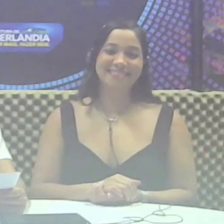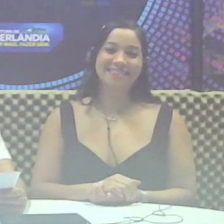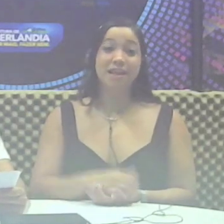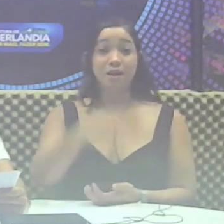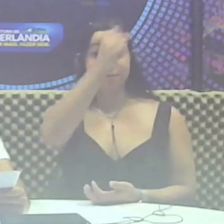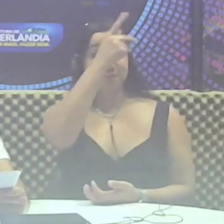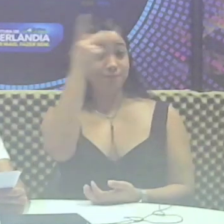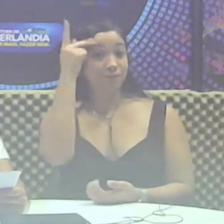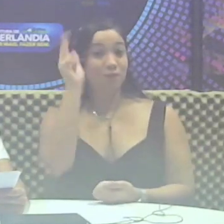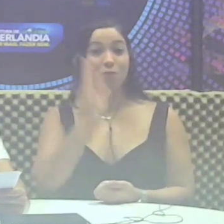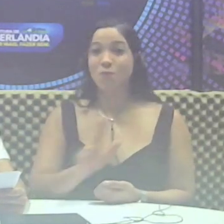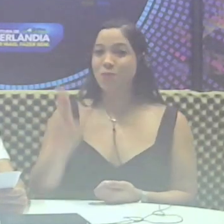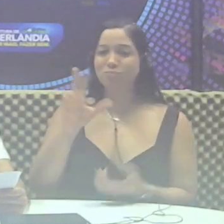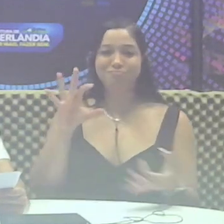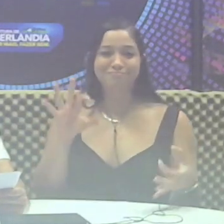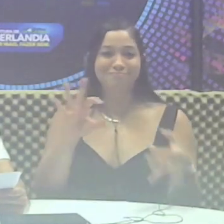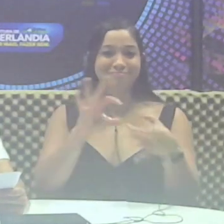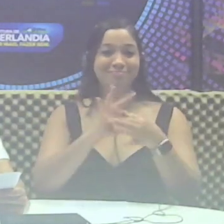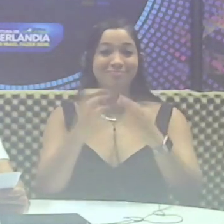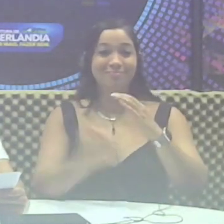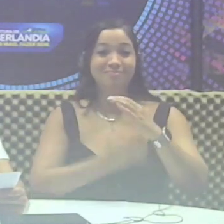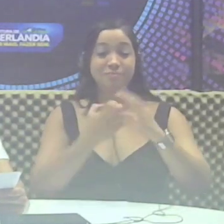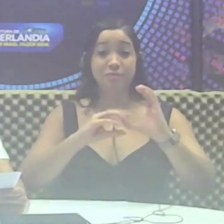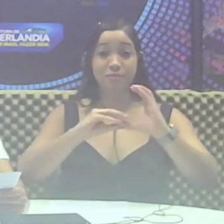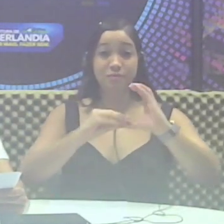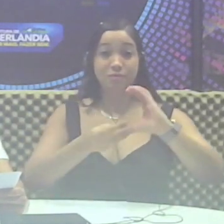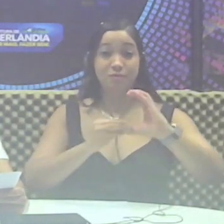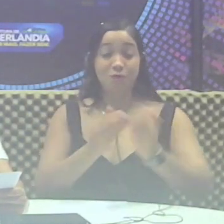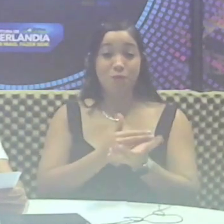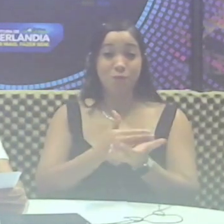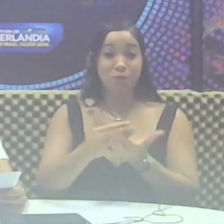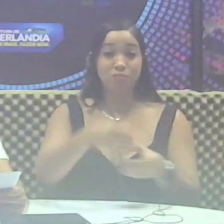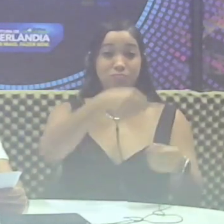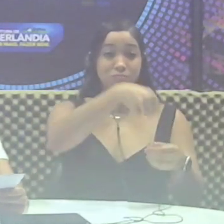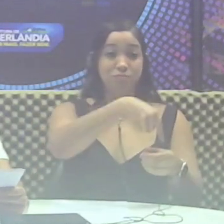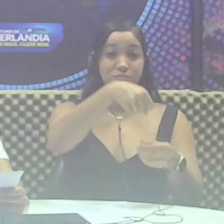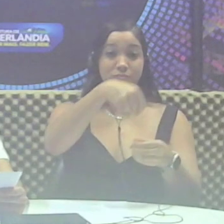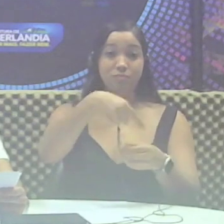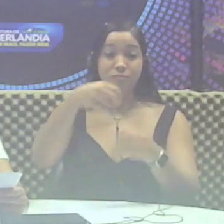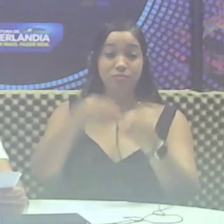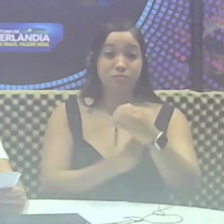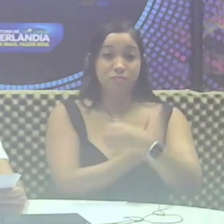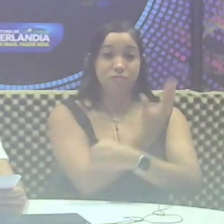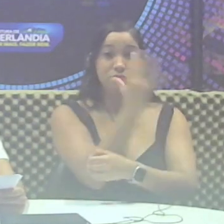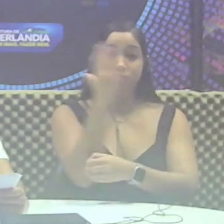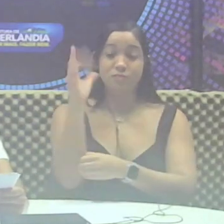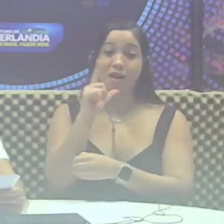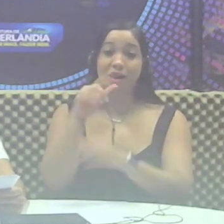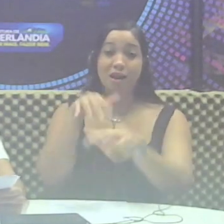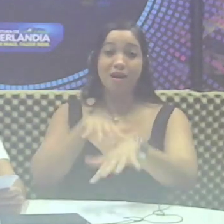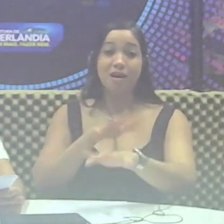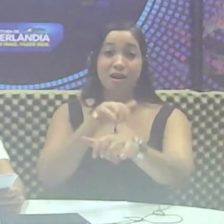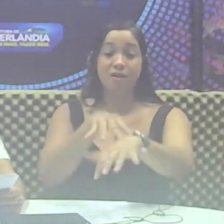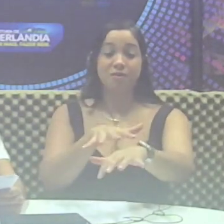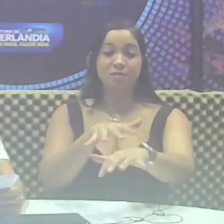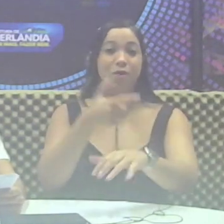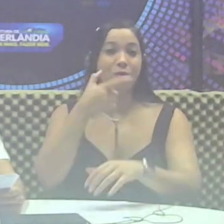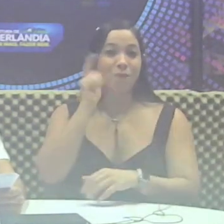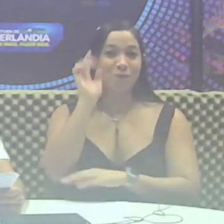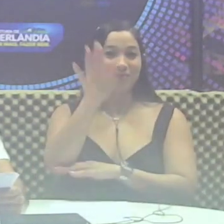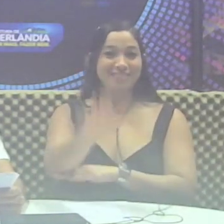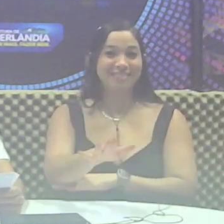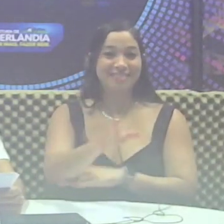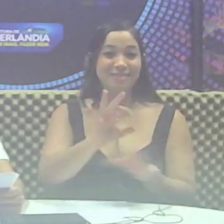A Prefeitura de Uberlândia, em parceria com a Cargill, iniciou o plantio de espécies nativas no entorno do córrego Lagoinha. Na tarde de